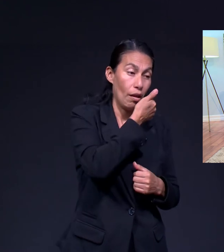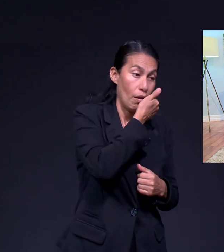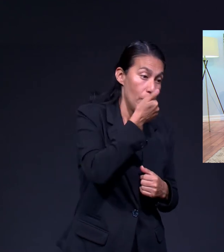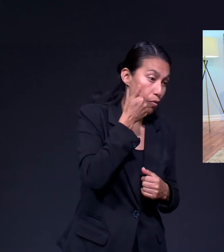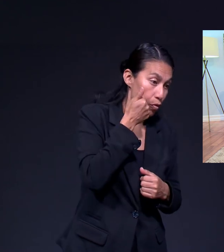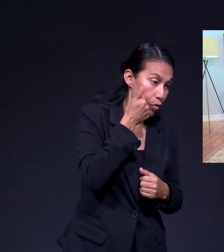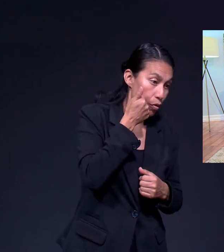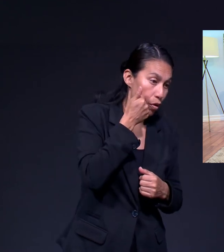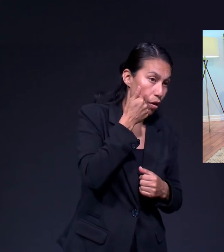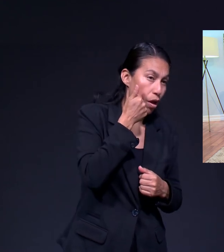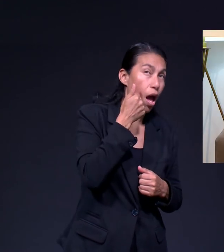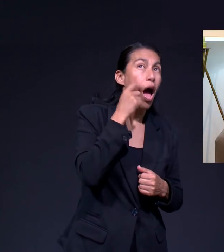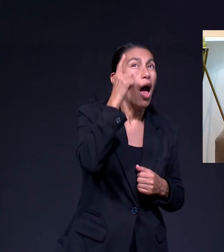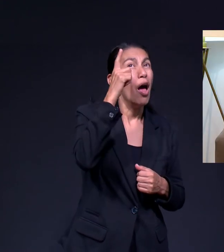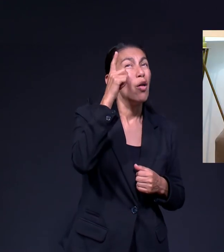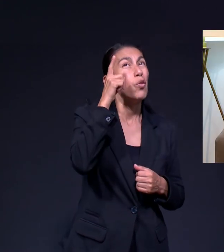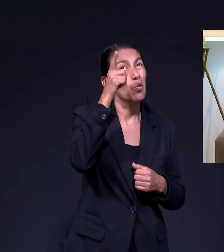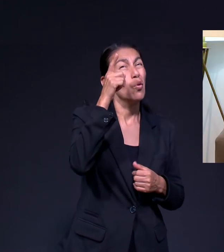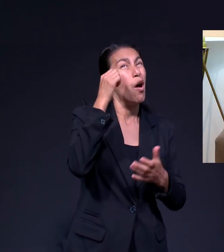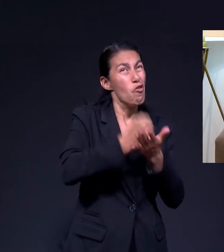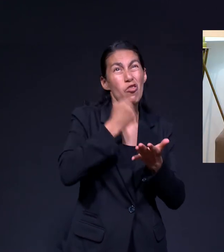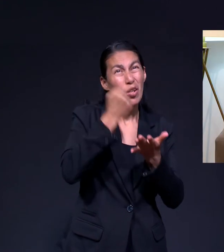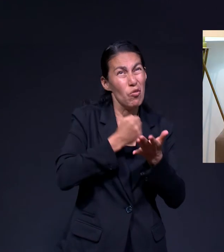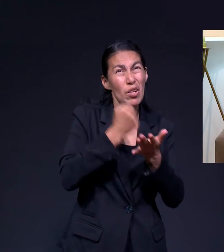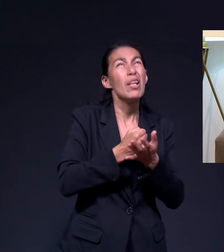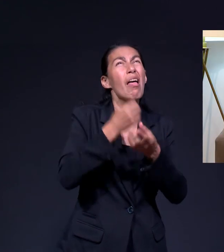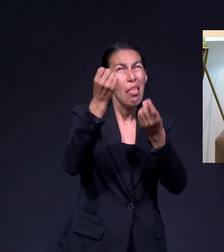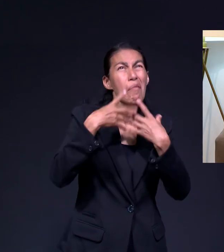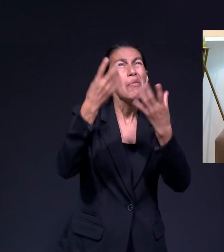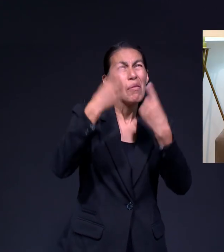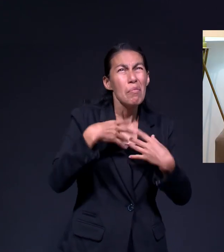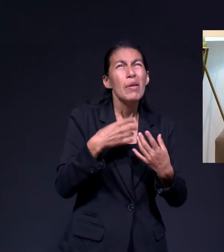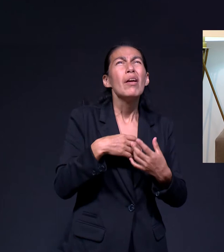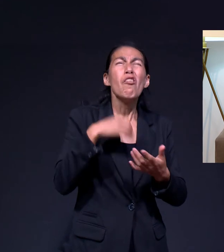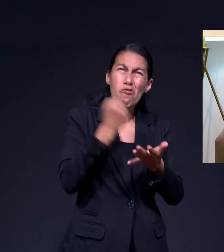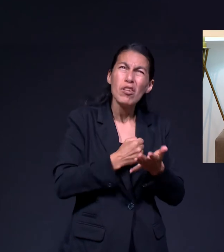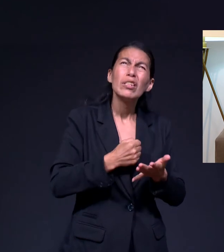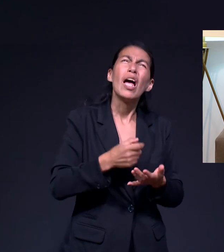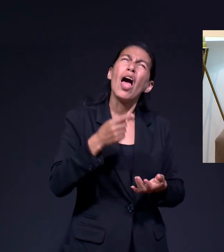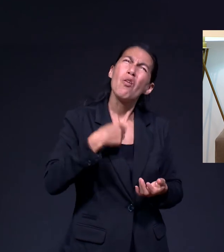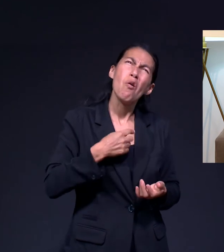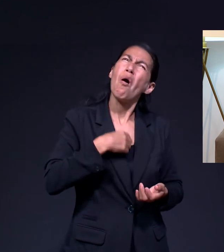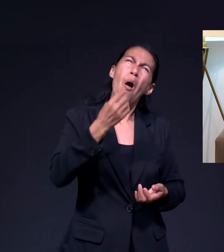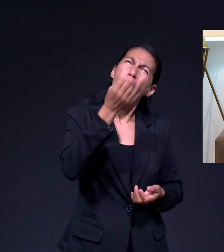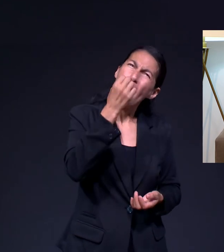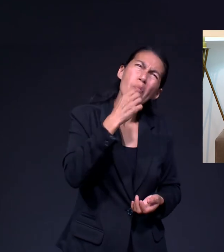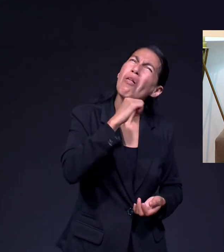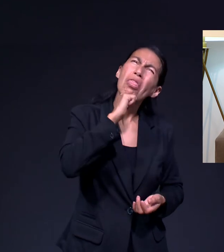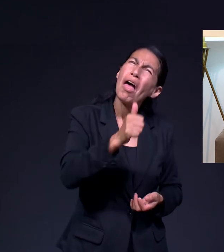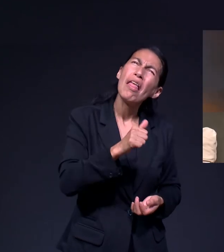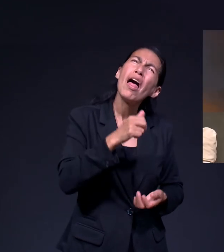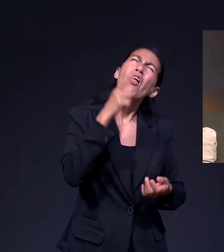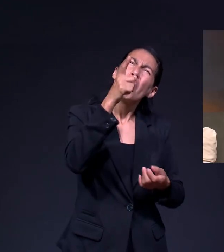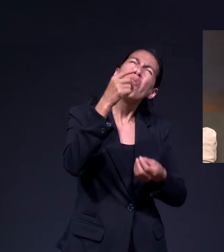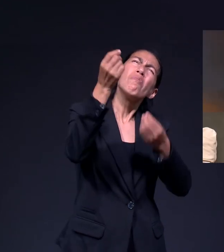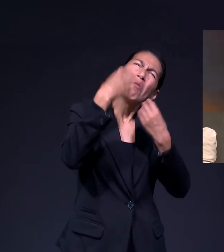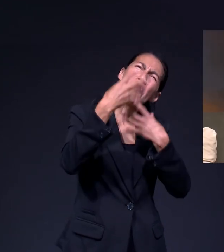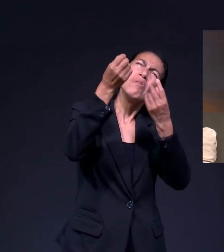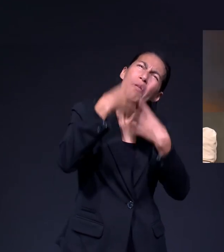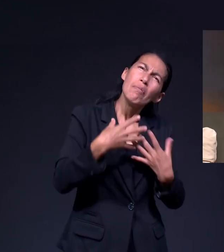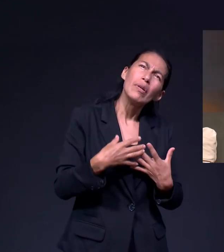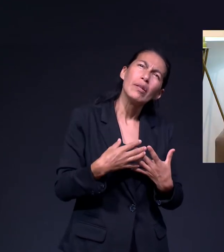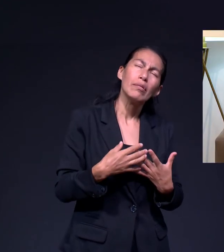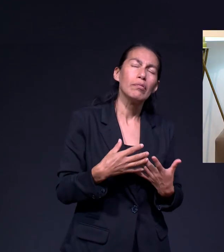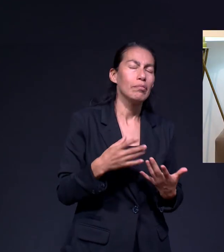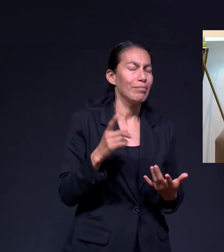que él diga el ayuno no es torcer el brazo a dios y decirle como un con